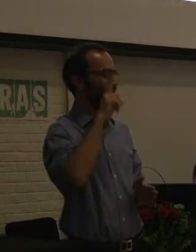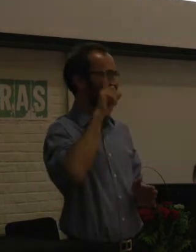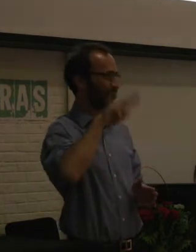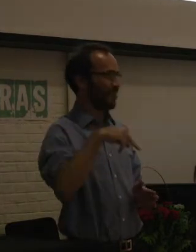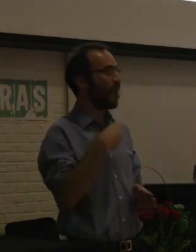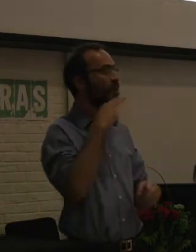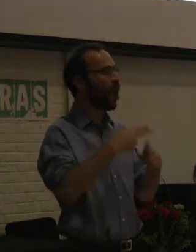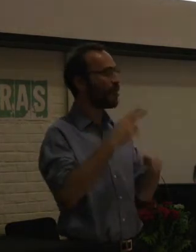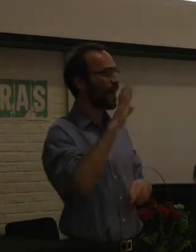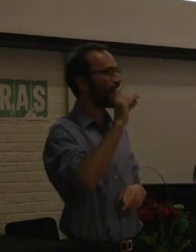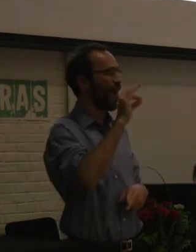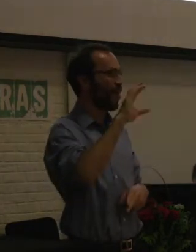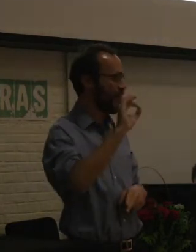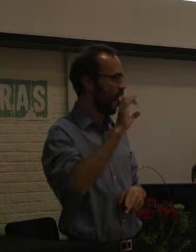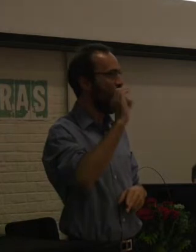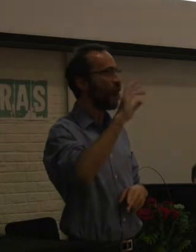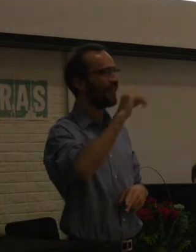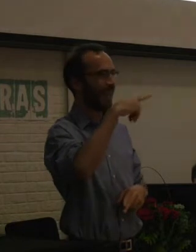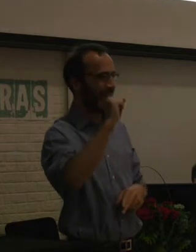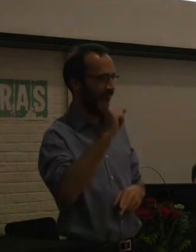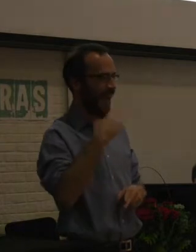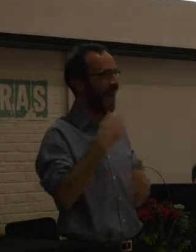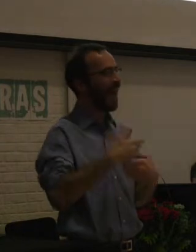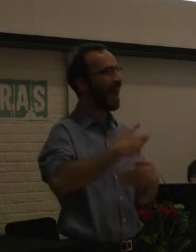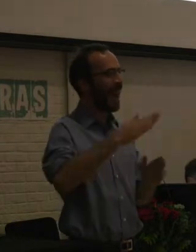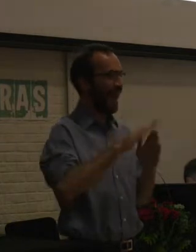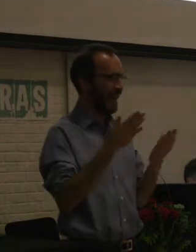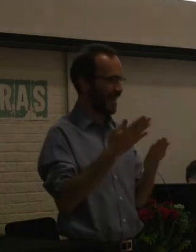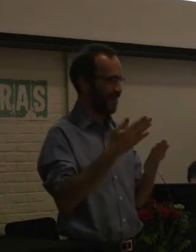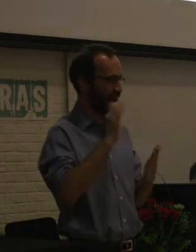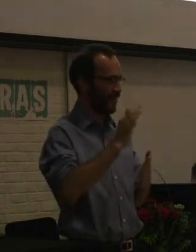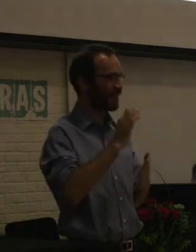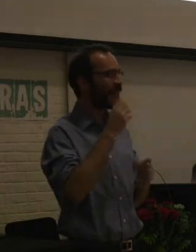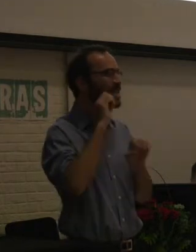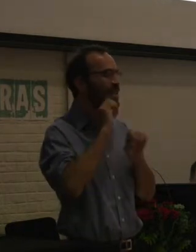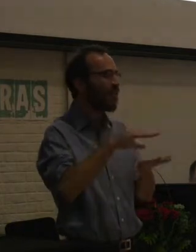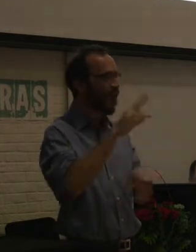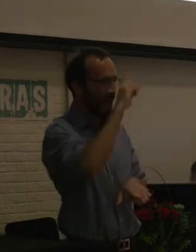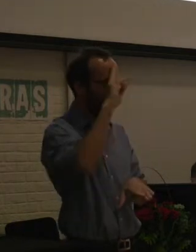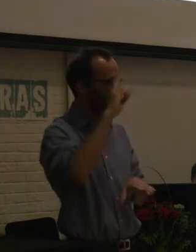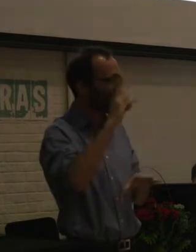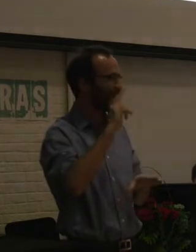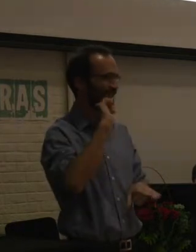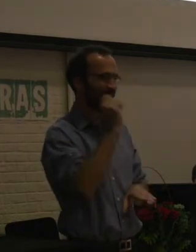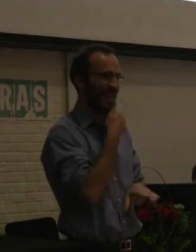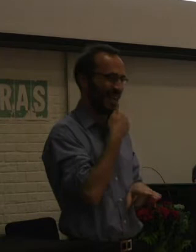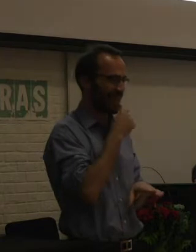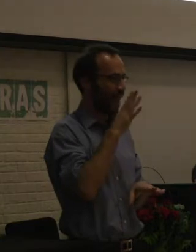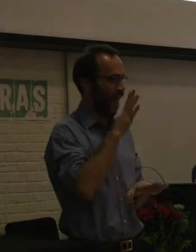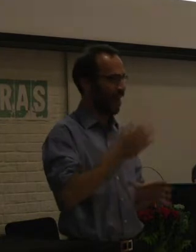de este pequeño libro que es Crónicas del Madrid Secreto, y que ahora os contaré un